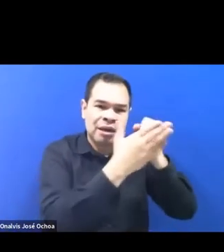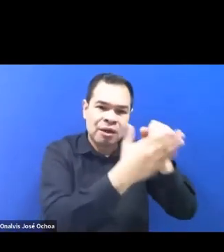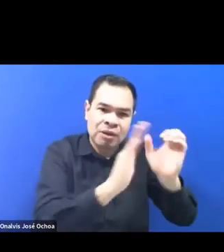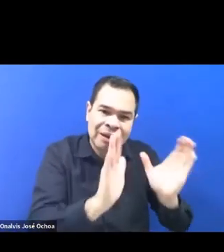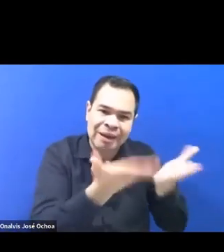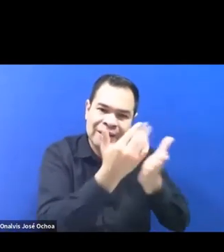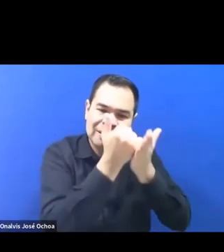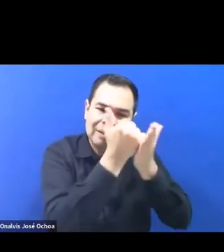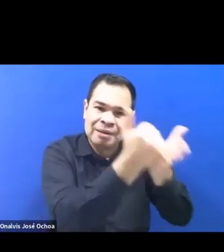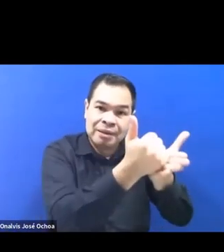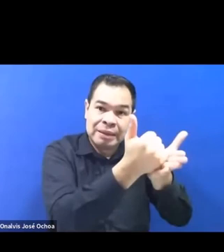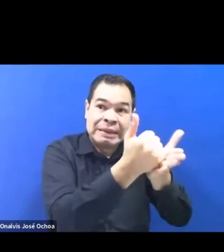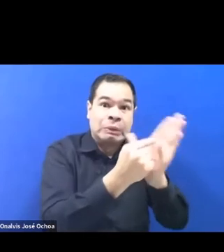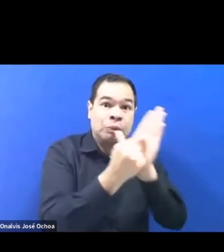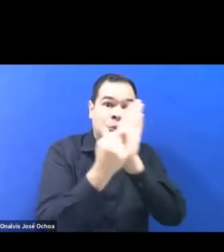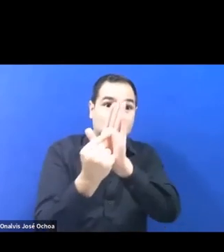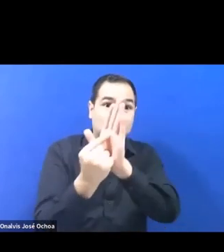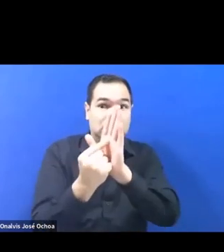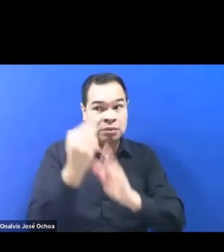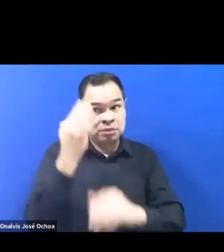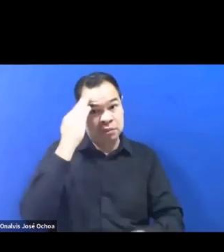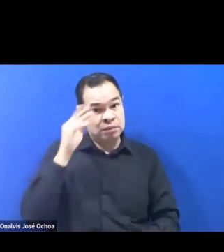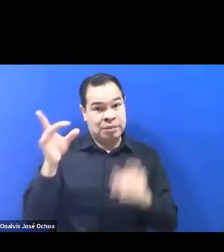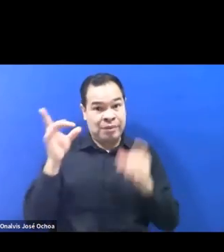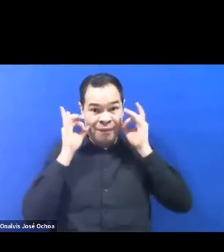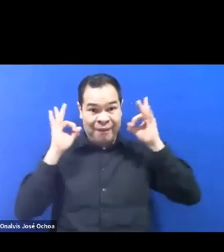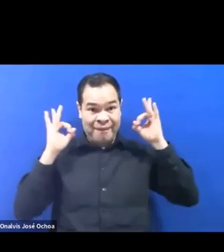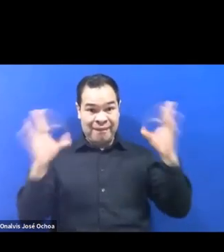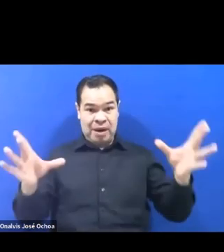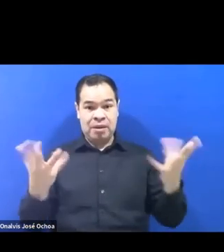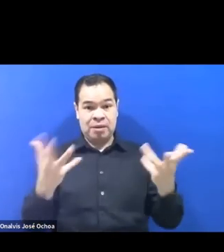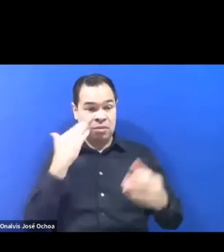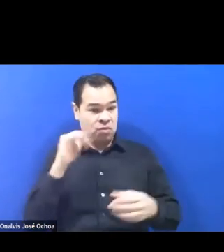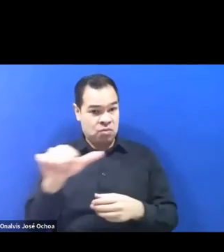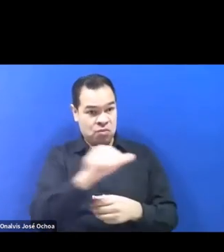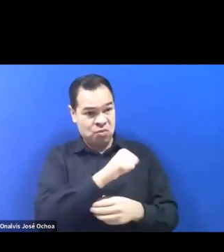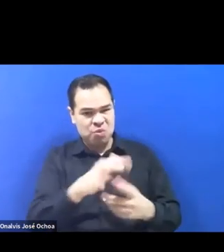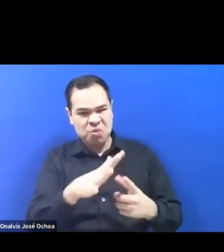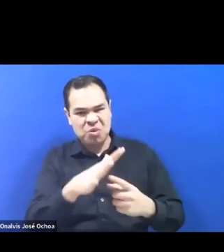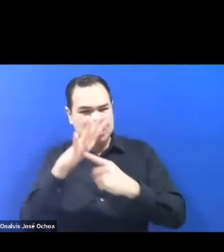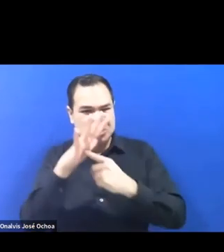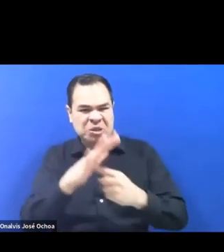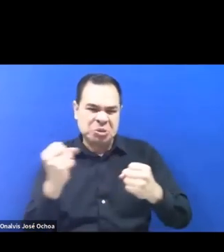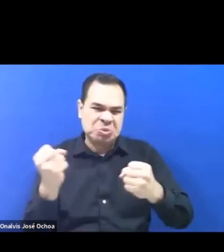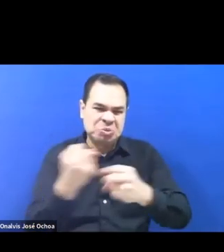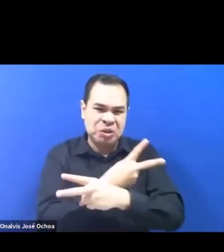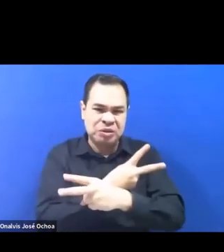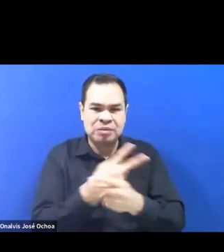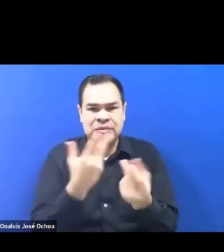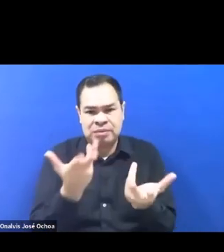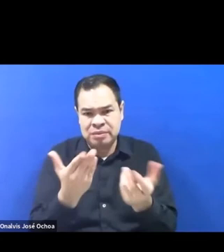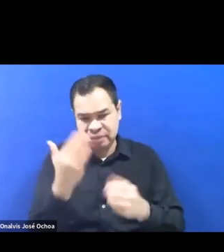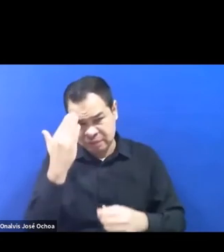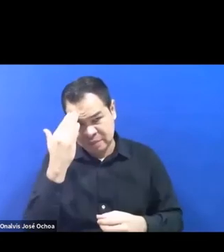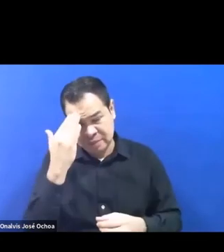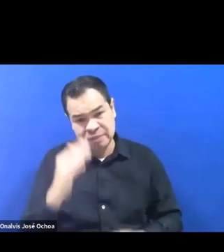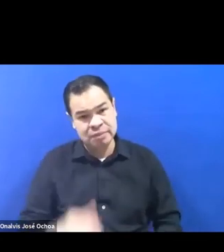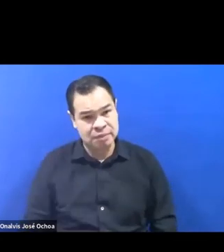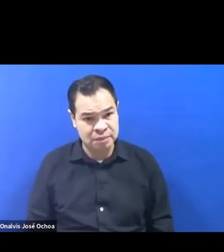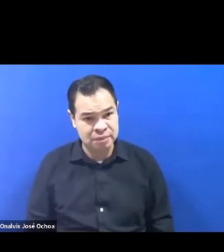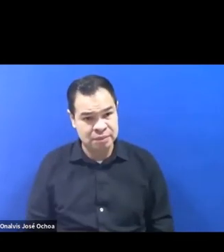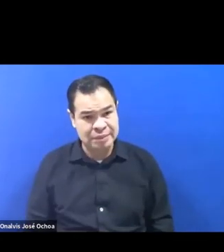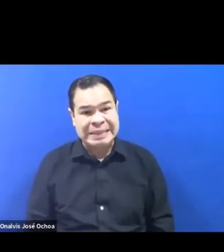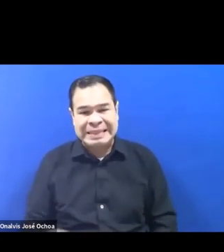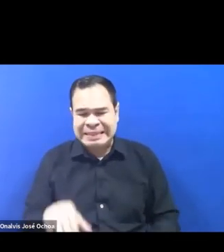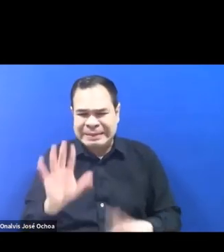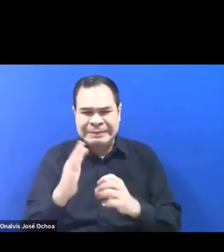de las manifestaciones más graves de las violencias contra las mujeres basadas en género en el marco del conflicto armado, y